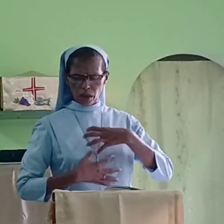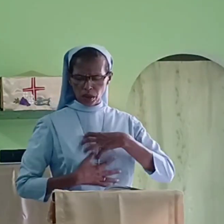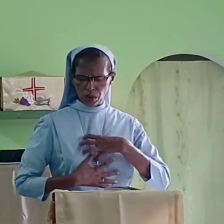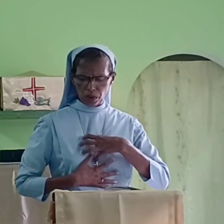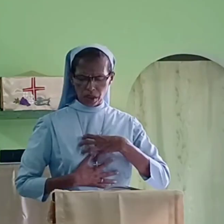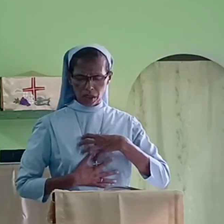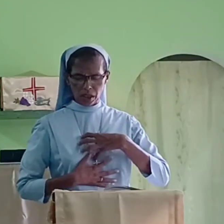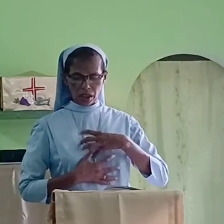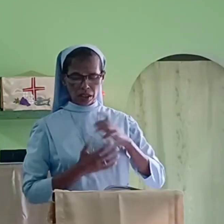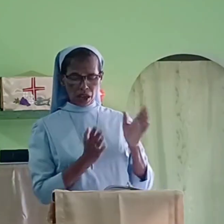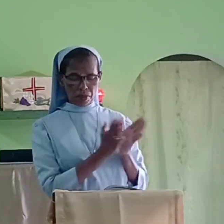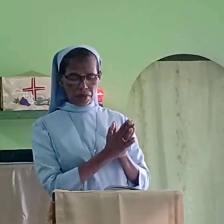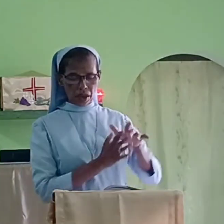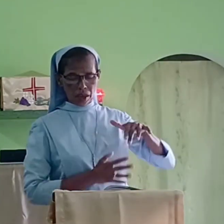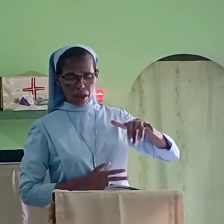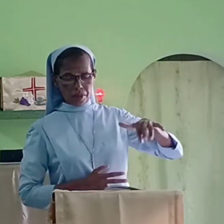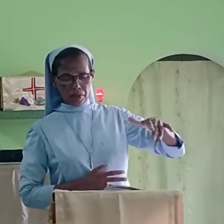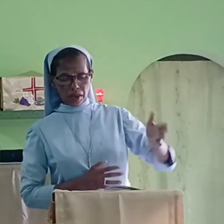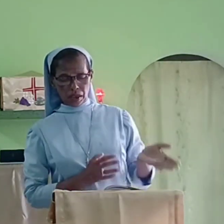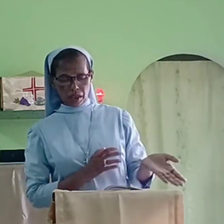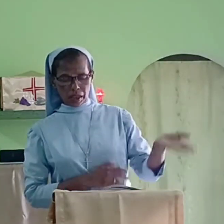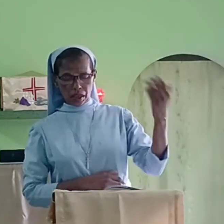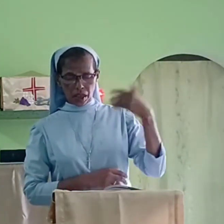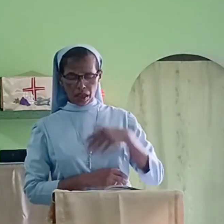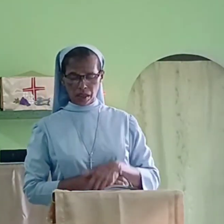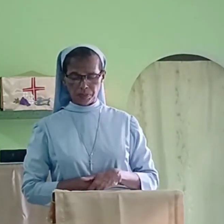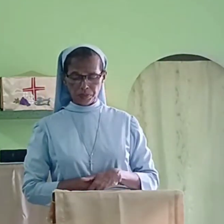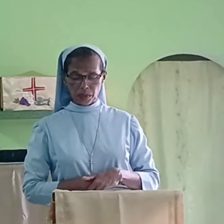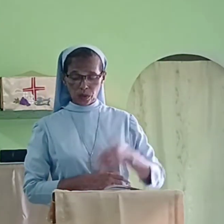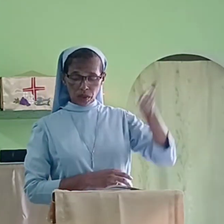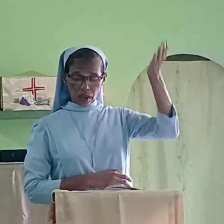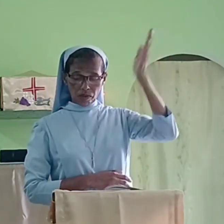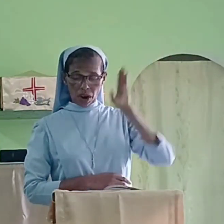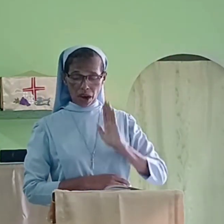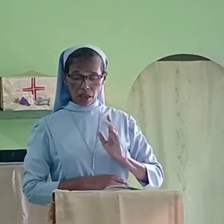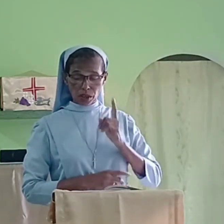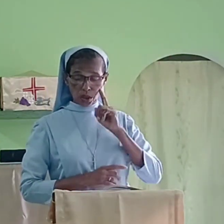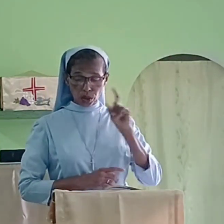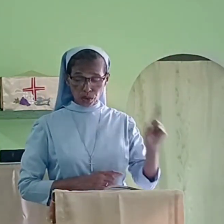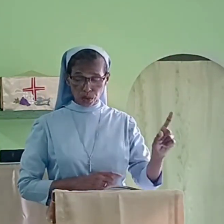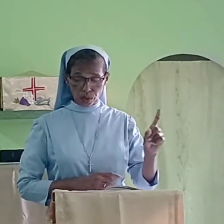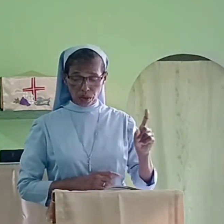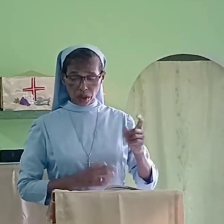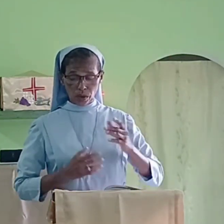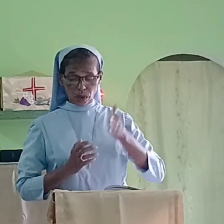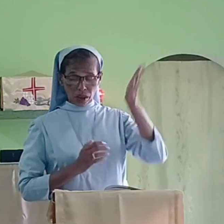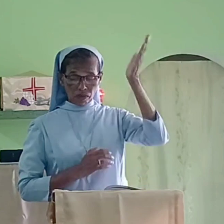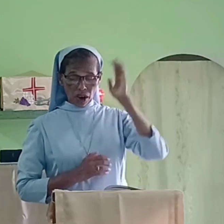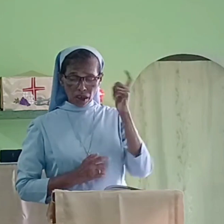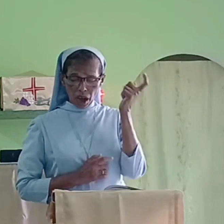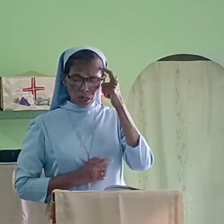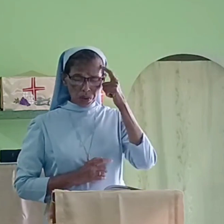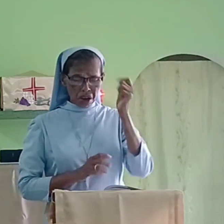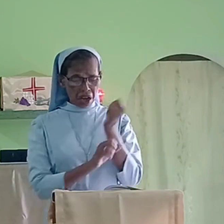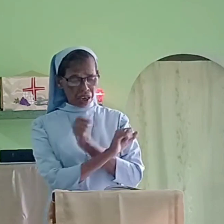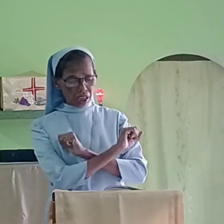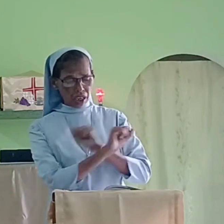වැඩ ඔවුන් හා සමග ගමන් ගත්සේක. ඔවුන් උන්වහන්සේ දුටු නමුත් ඔවුන්ට උන්වහන්සේ හඳුනාගත නොහැකි